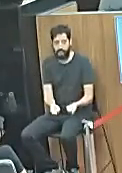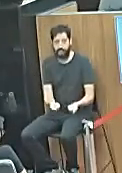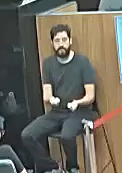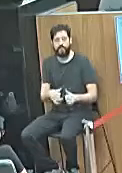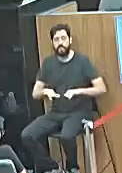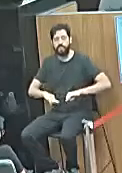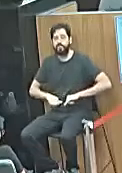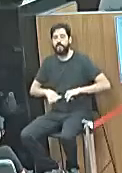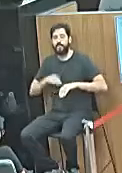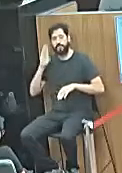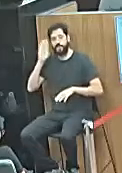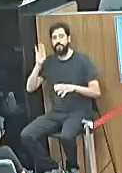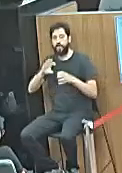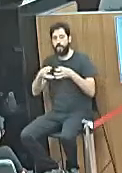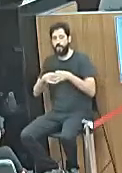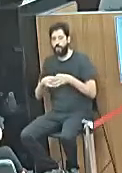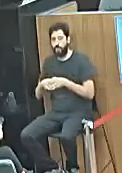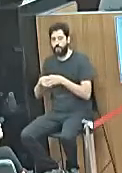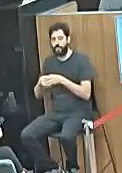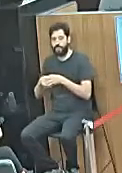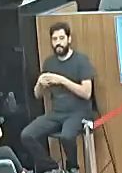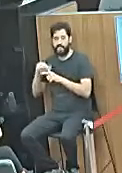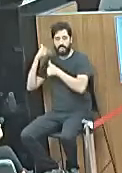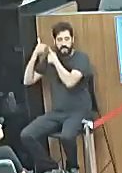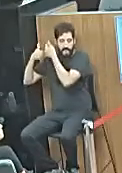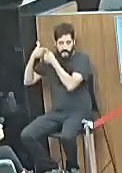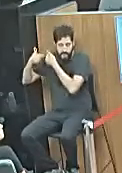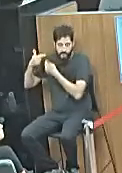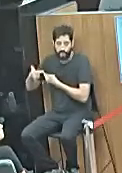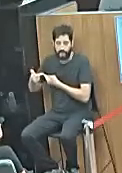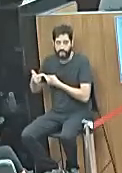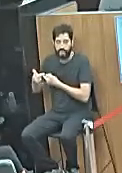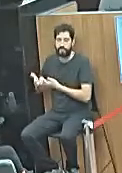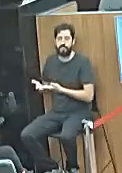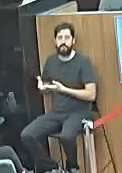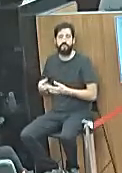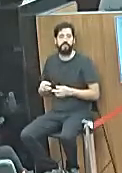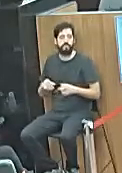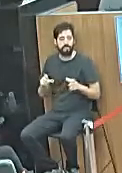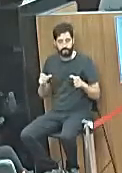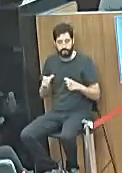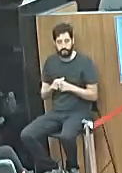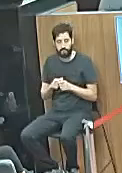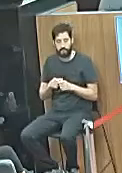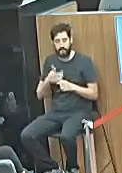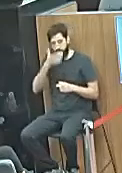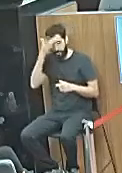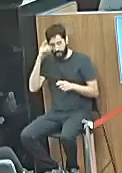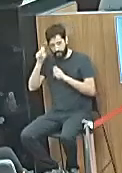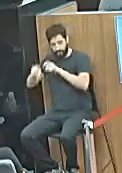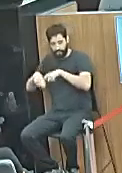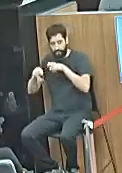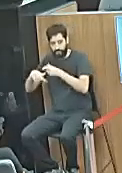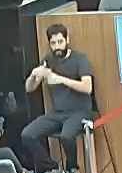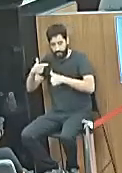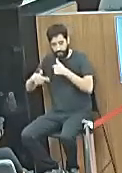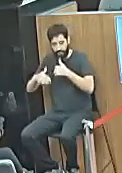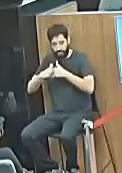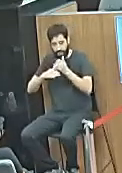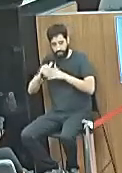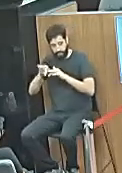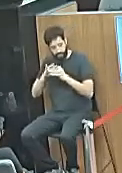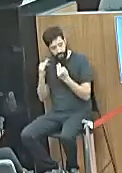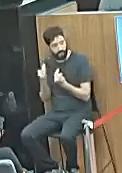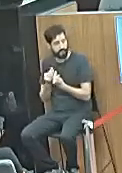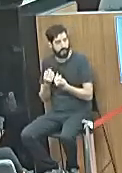sofre com isso são as comunidades tradicionais e os pequenos agricultores familiares que estão sendo privados de desenvolverem